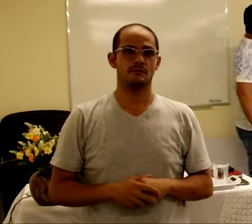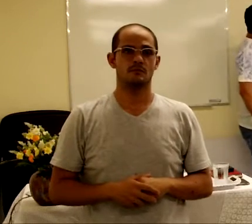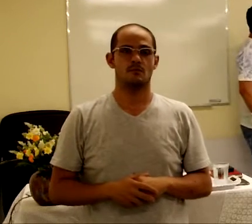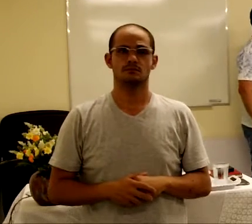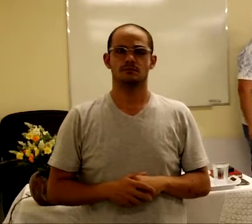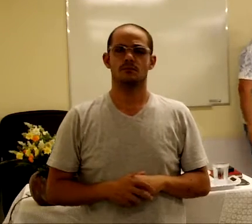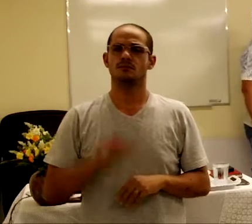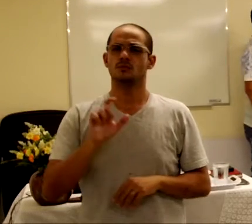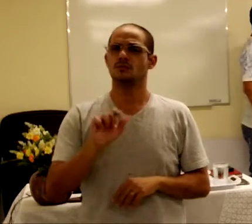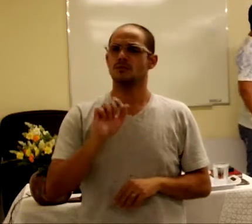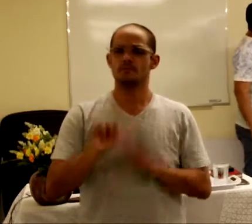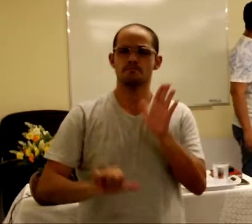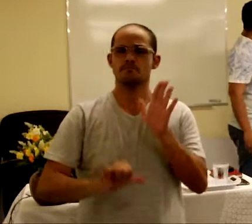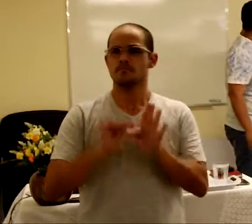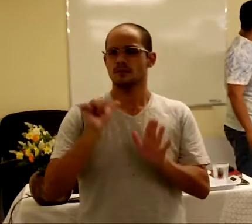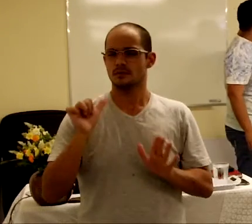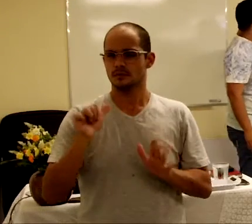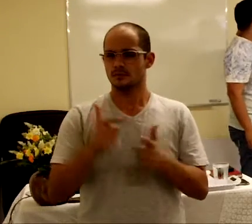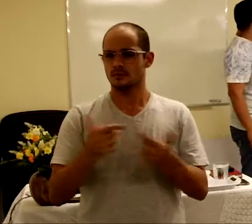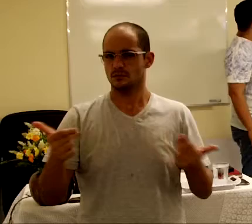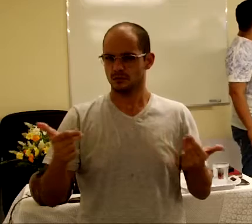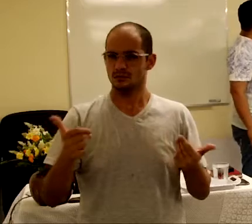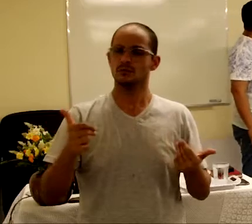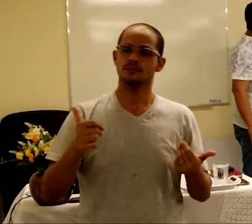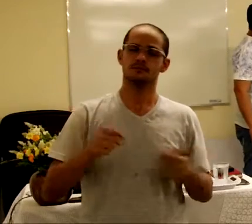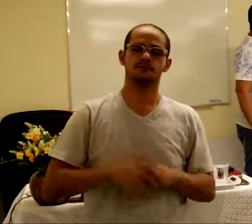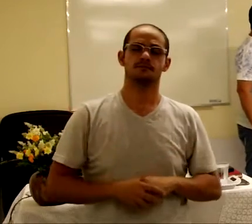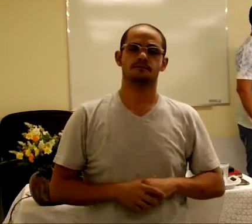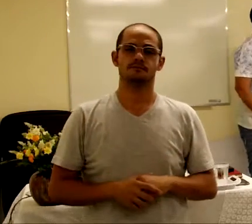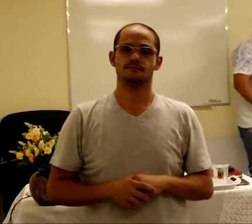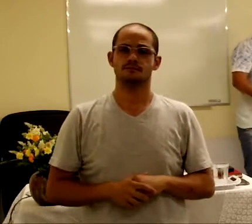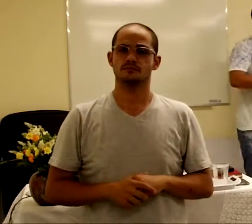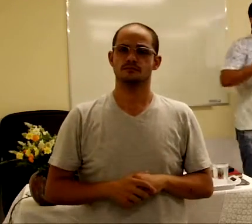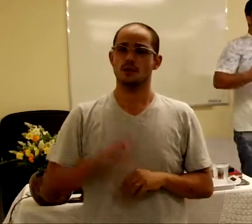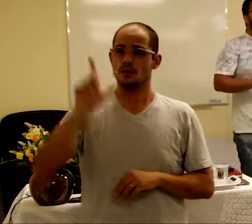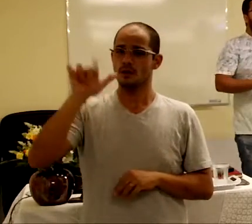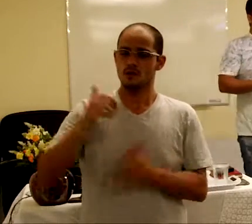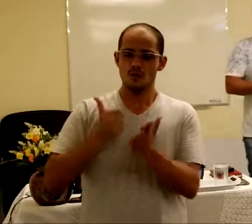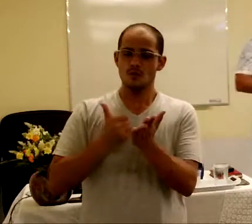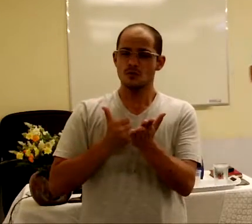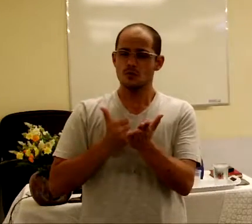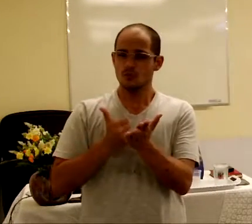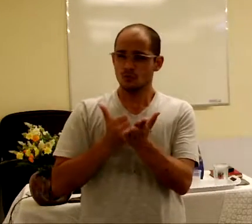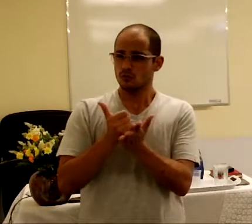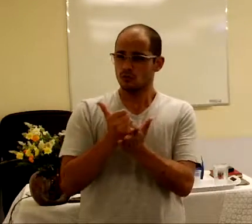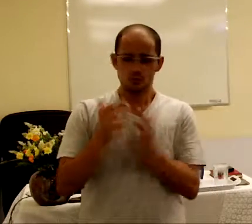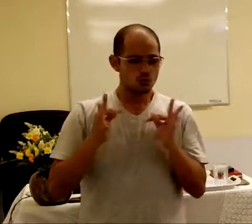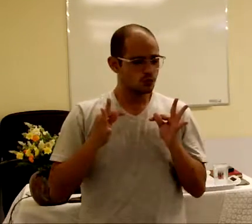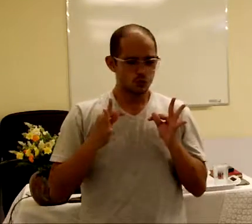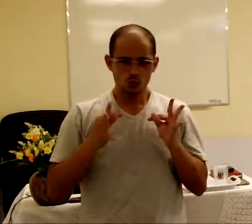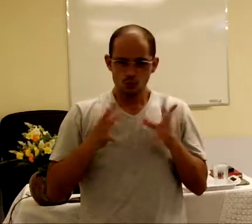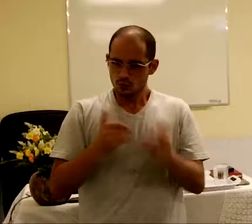Causa primária, ou primeira, né? As traduções aí, elas... Ou seja, a origem de tudo, o